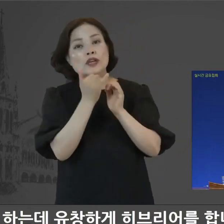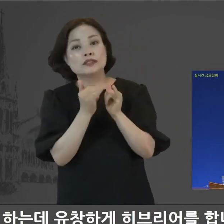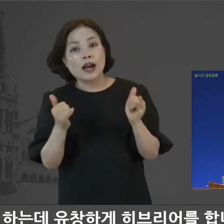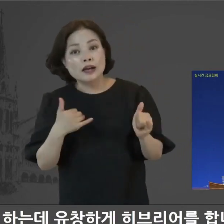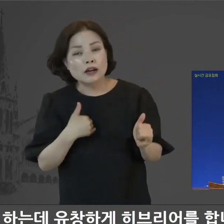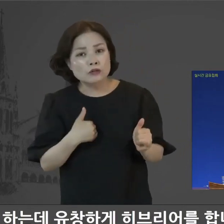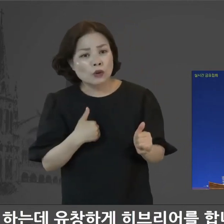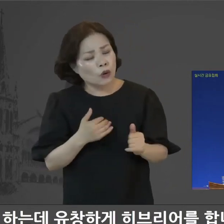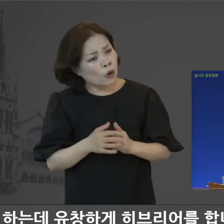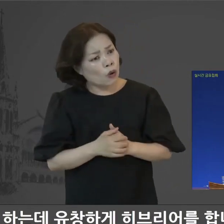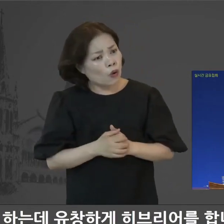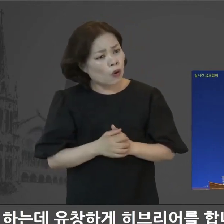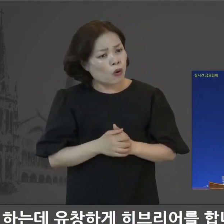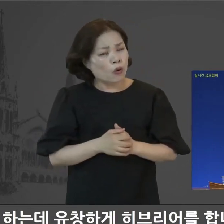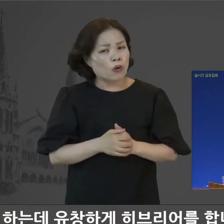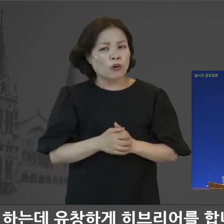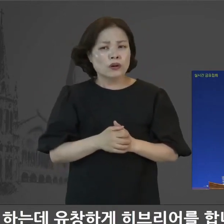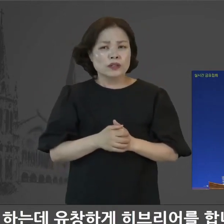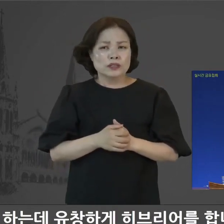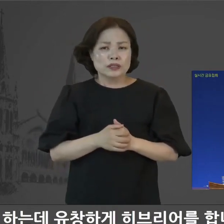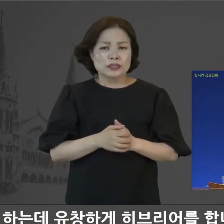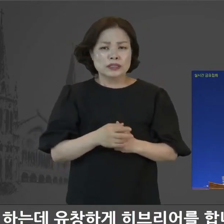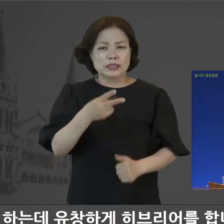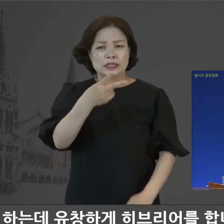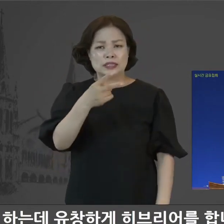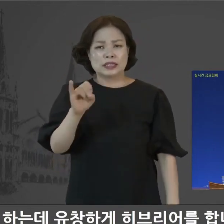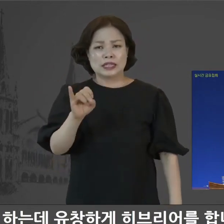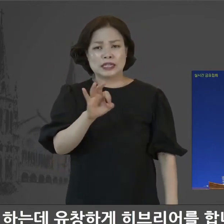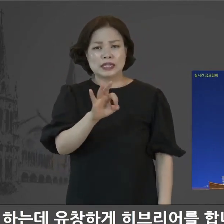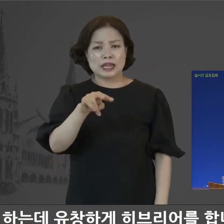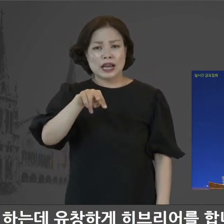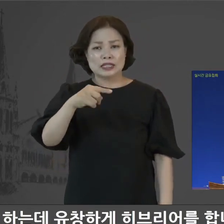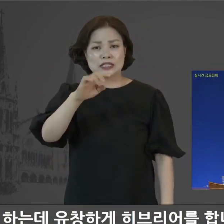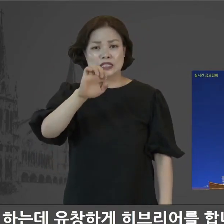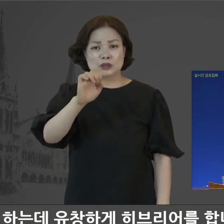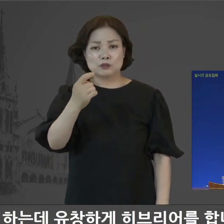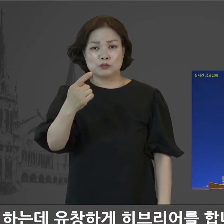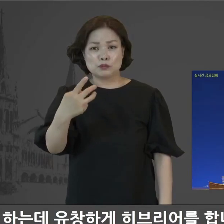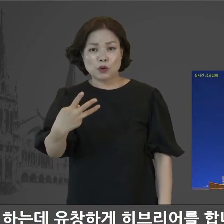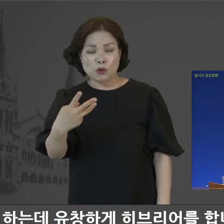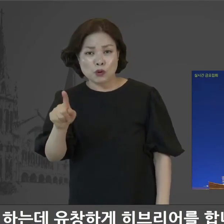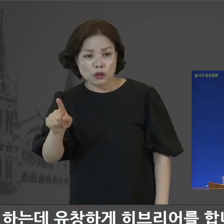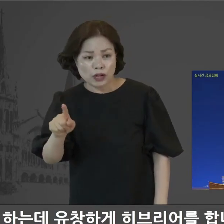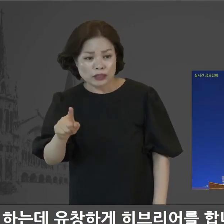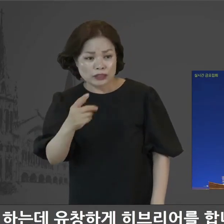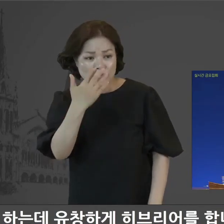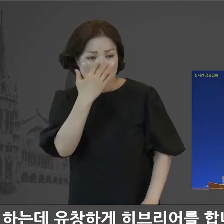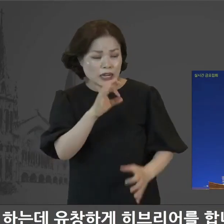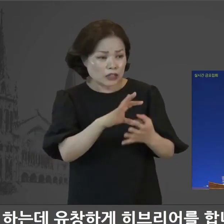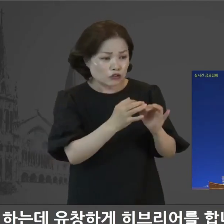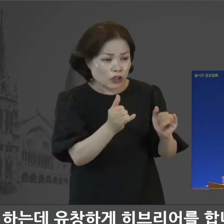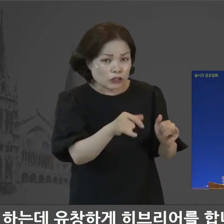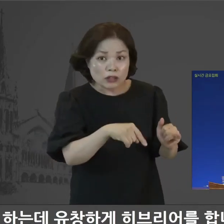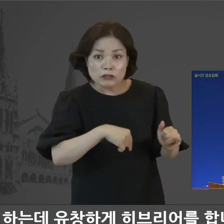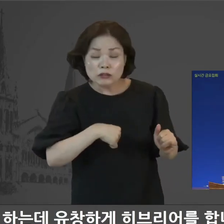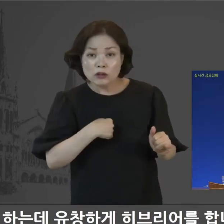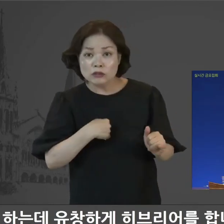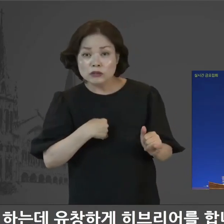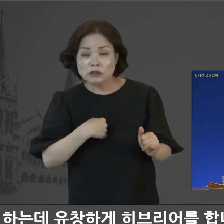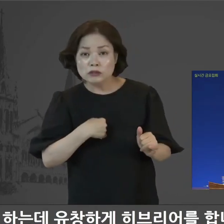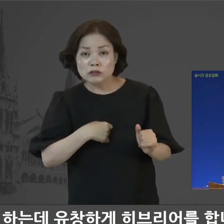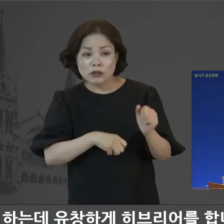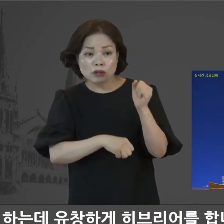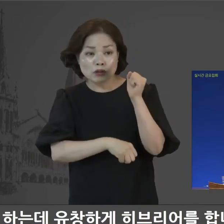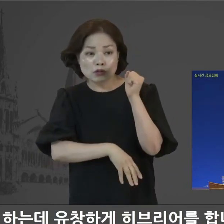알았는데 이 디아스포라, 흩어진 헬라 세계에서 자란 유대인인 줄 알았는데 자기네 이